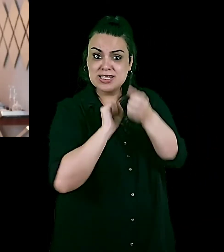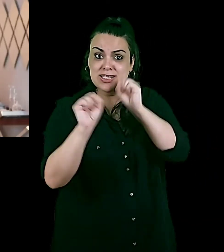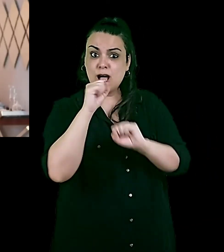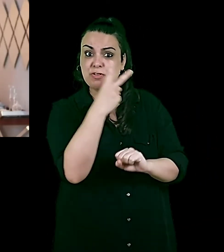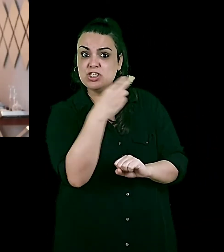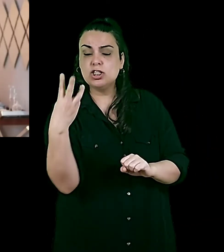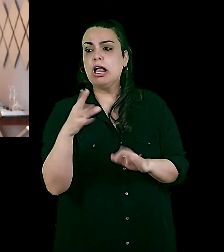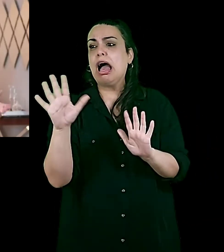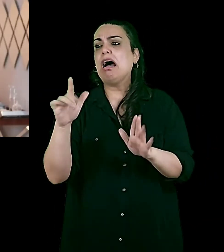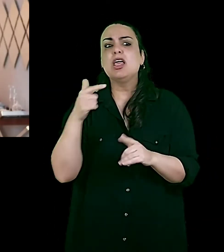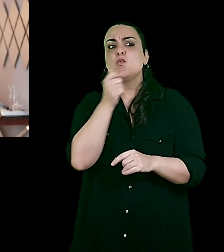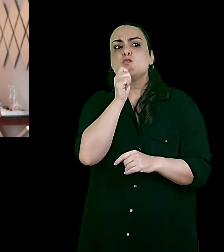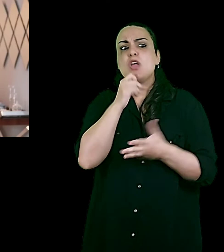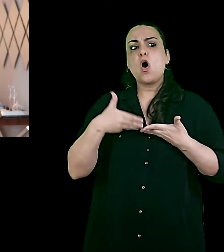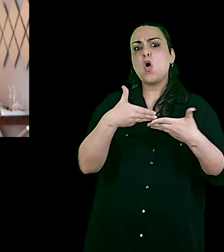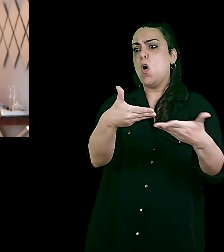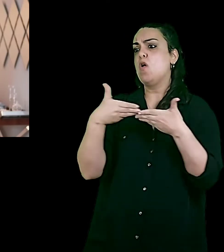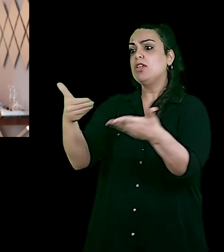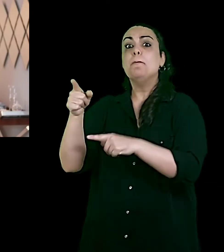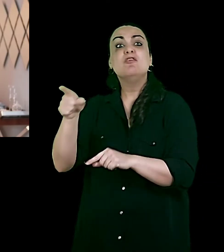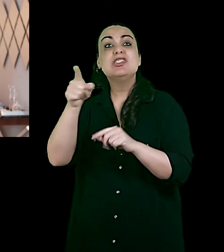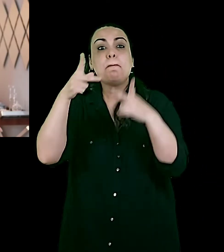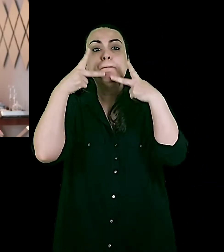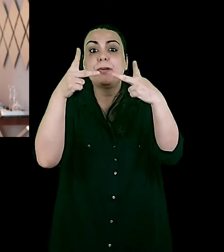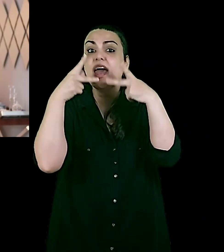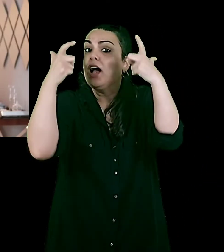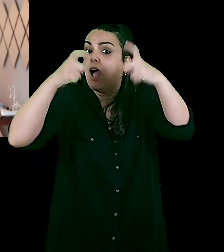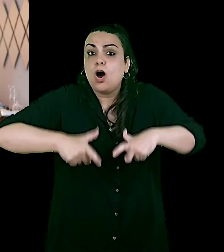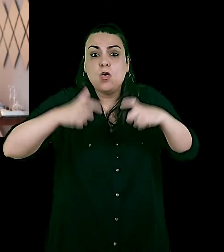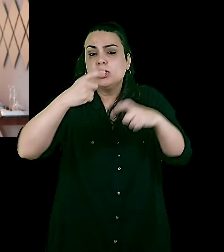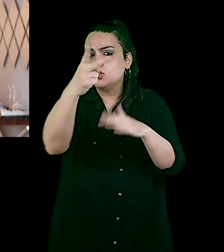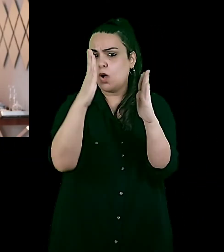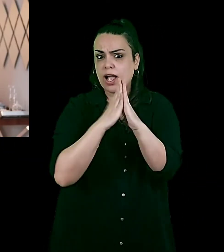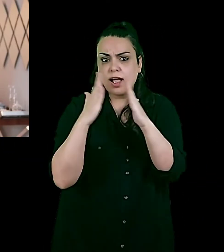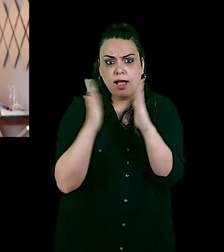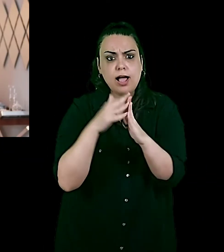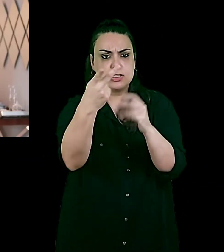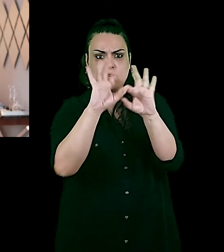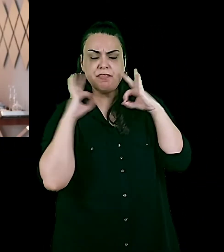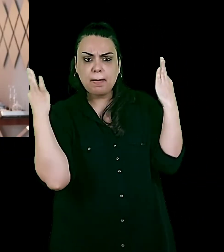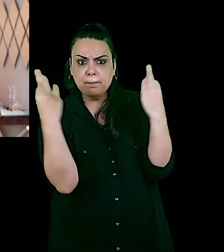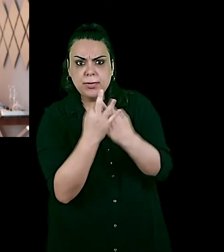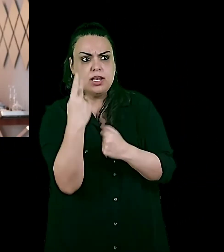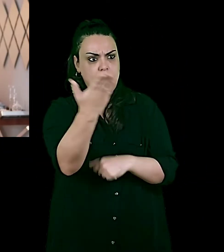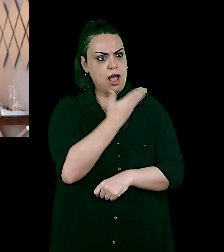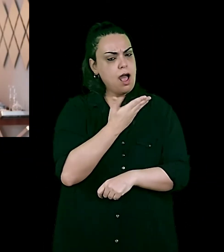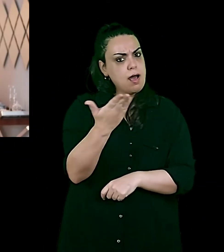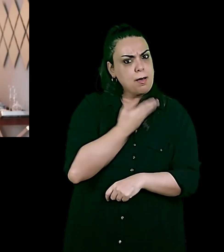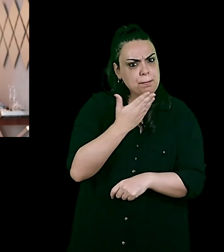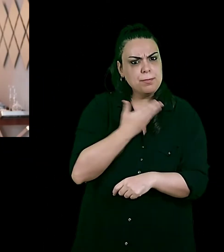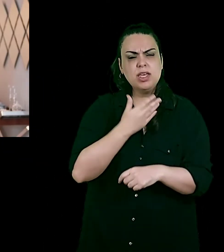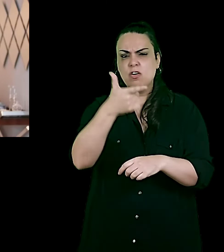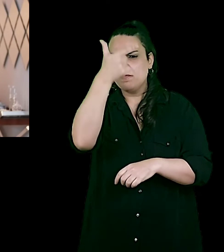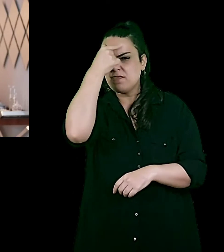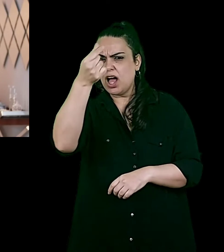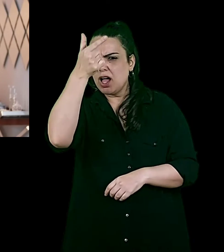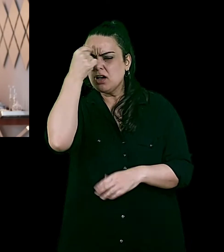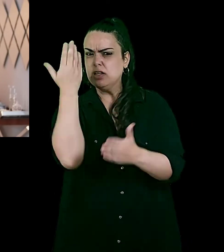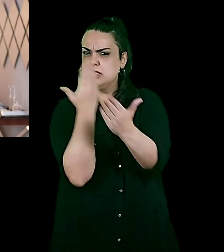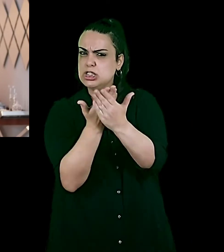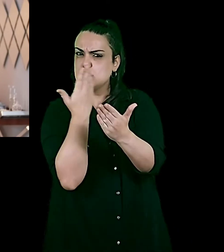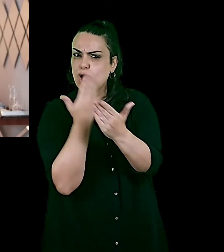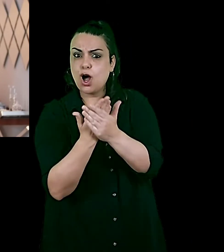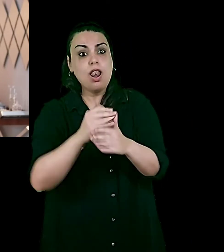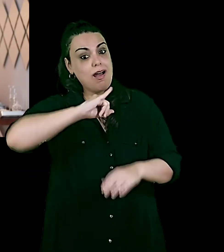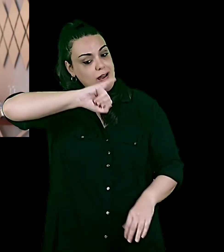Camila, eu ainda não tenho uma série de convites. Pregue aonde você estiver, na sua casa, na sua família, entre os seus amigos, na faculdade,